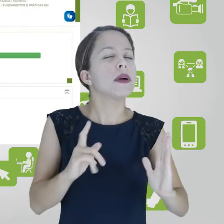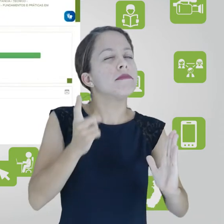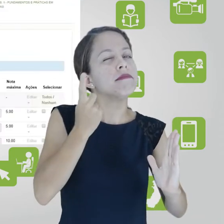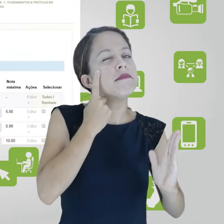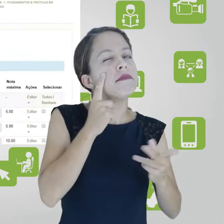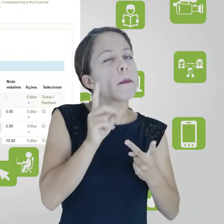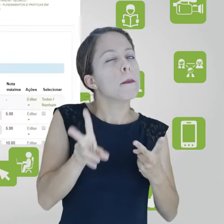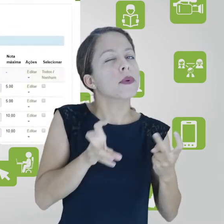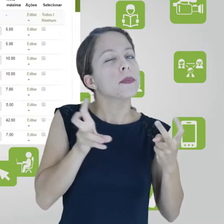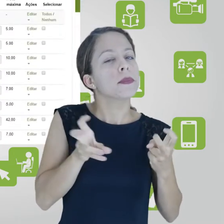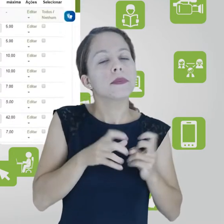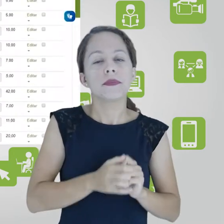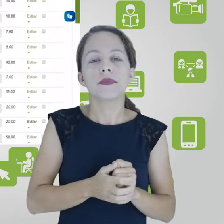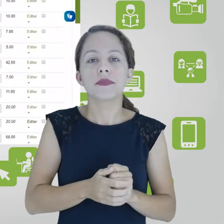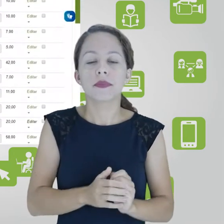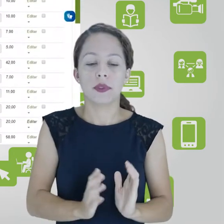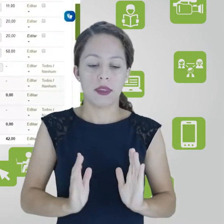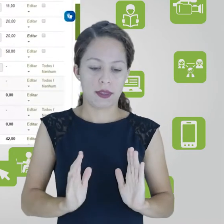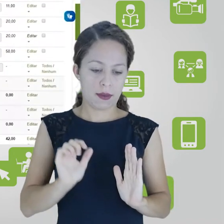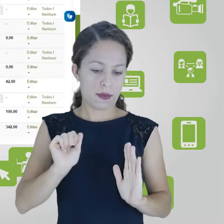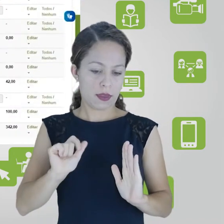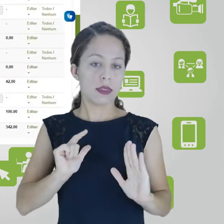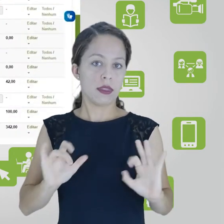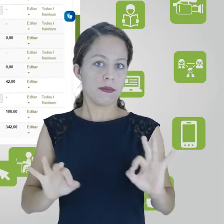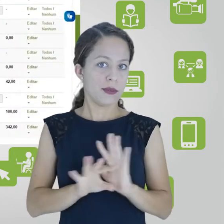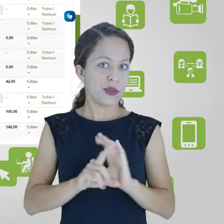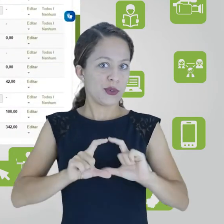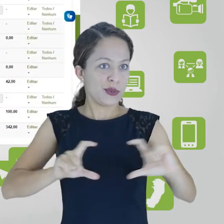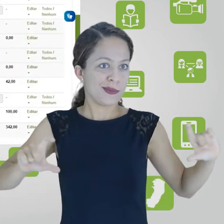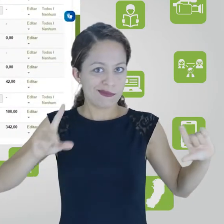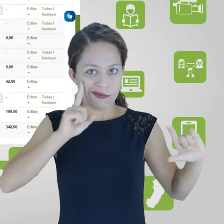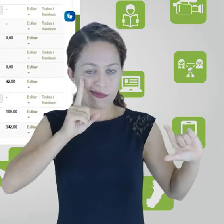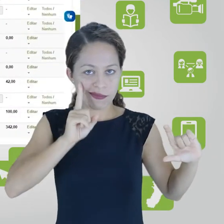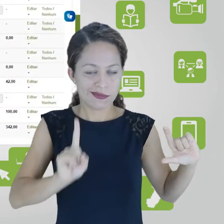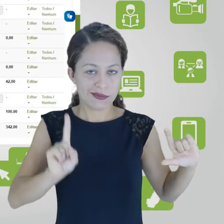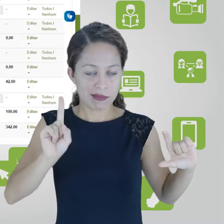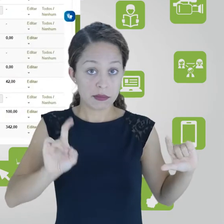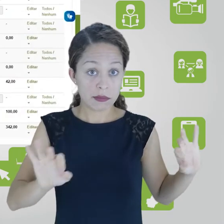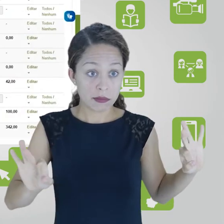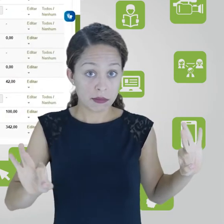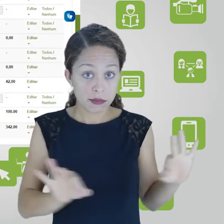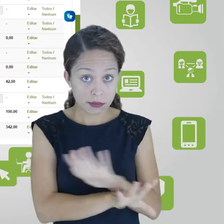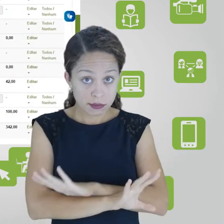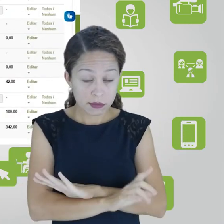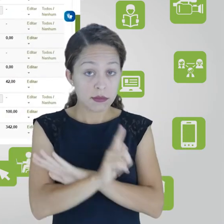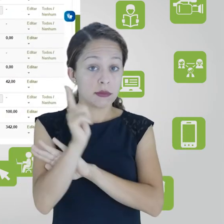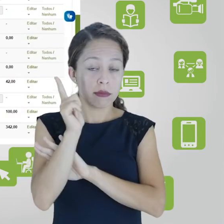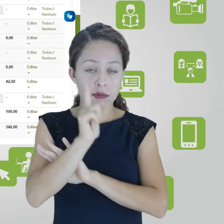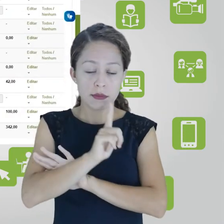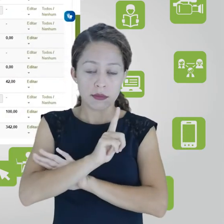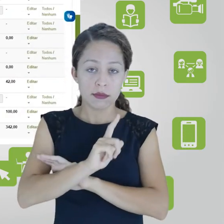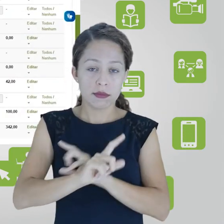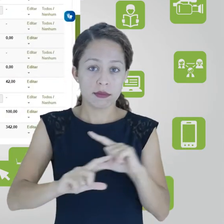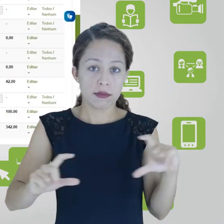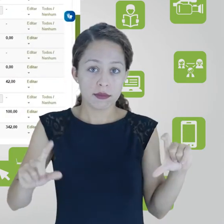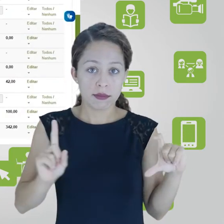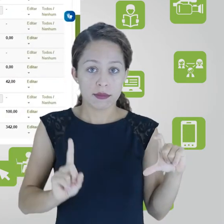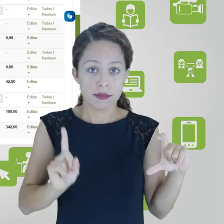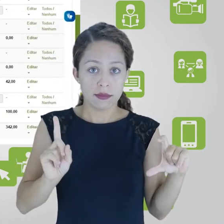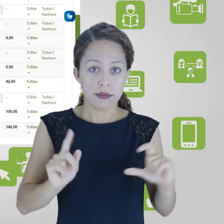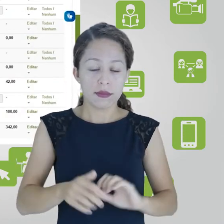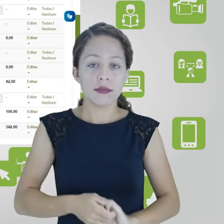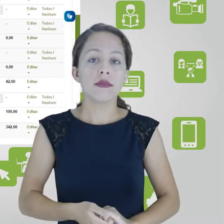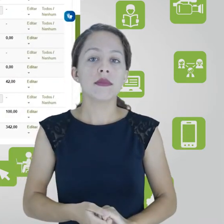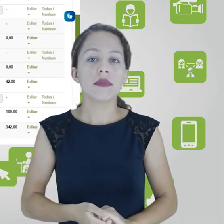ver o que vai acontecer. A gente vai observando passo a passo. Ó, etapa A está aqui. Quando finaliza a etapa